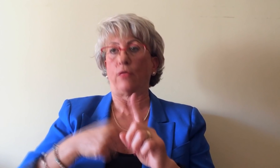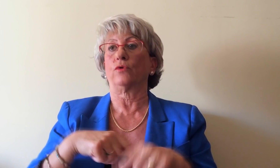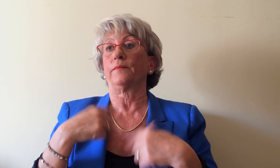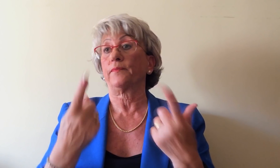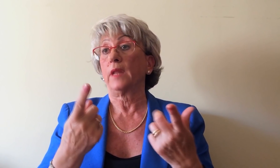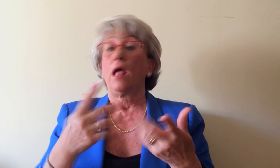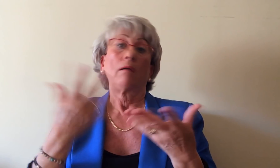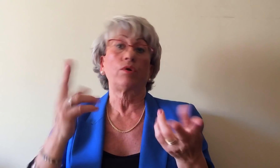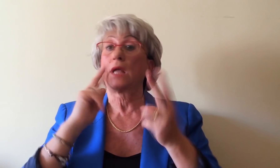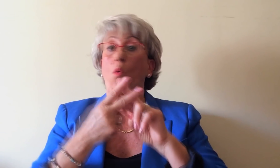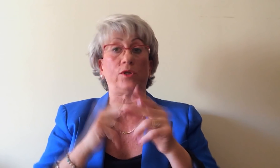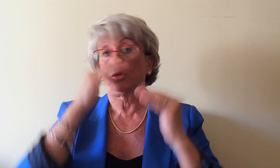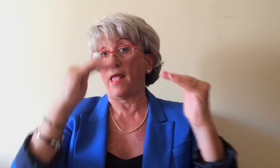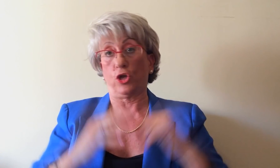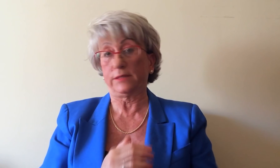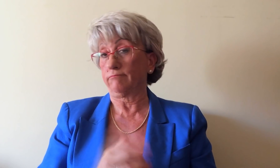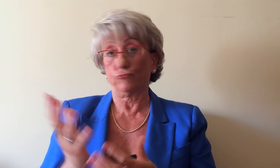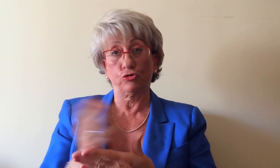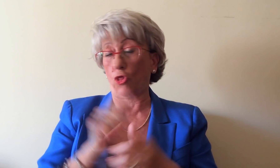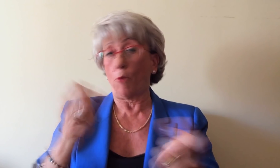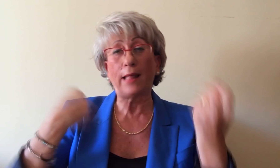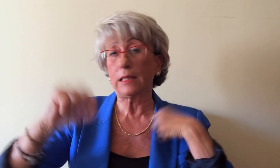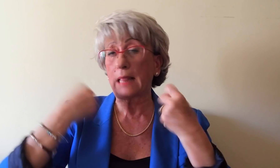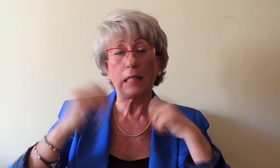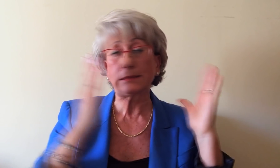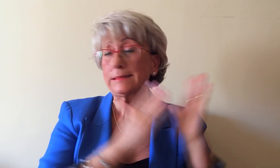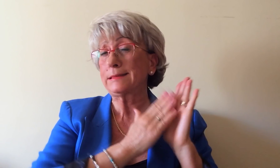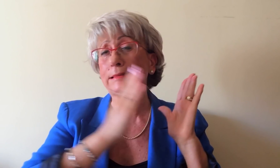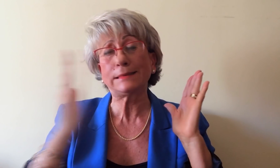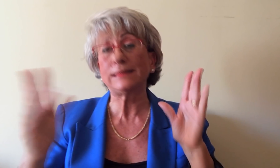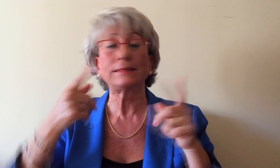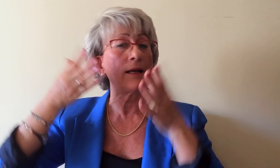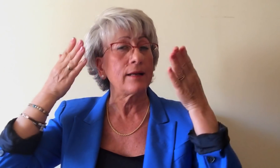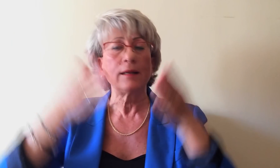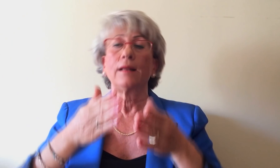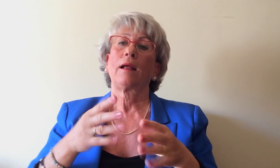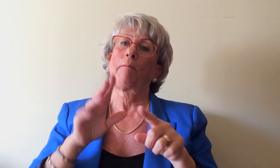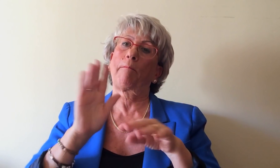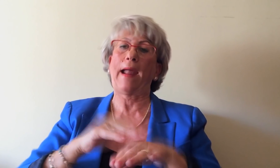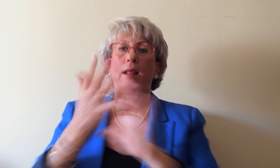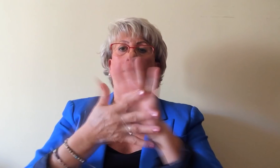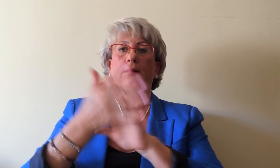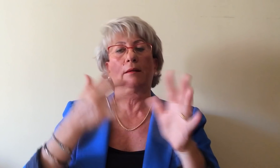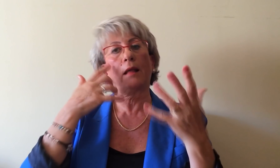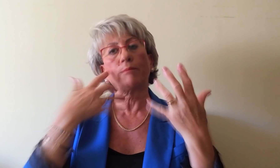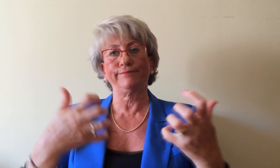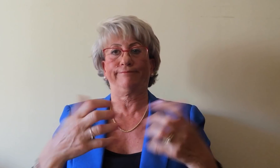el grau. I trobades per la gent gran i un seguit de moltíssimes activitats per focalitzar i visibilitzar les llengües de